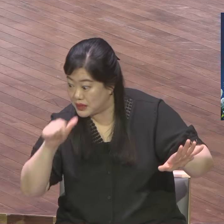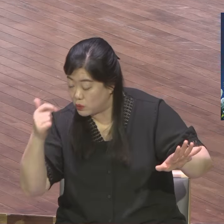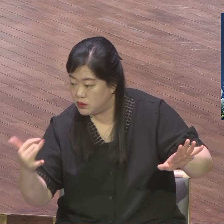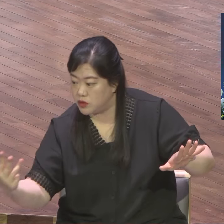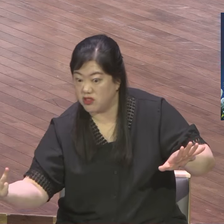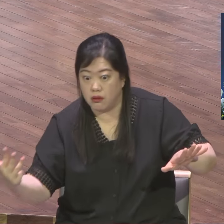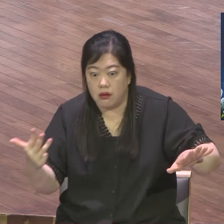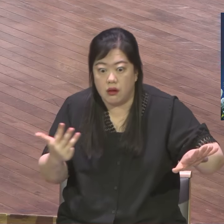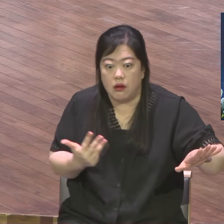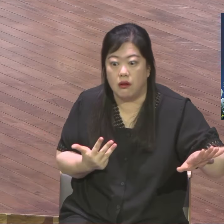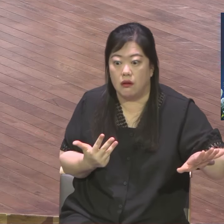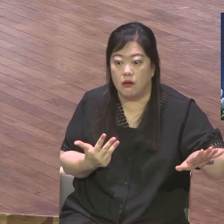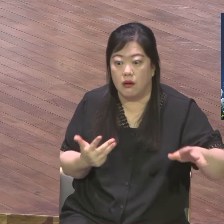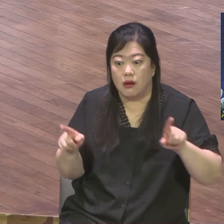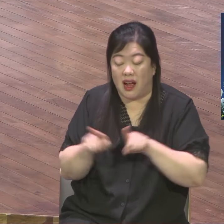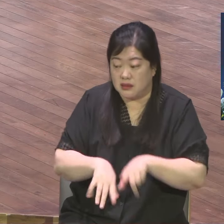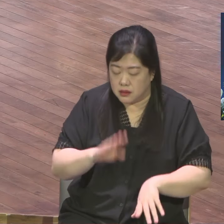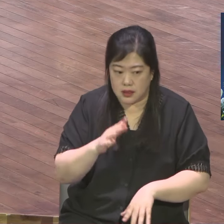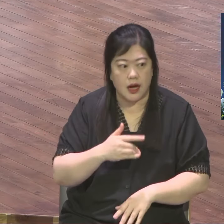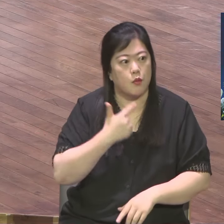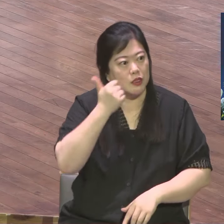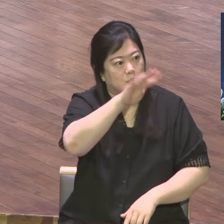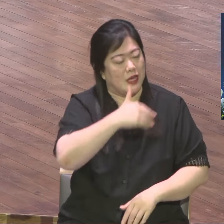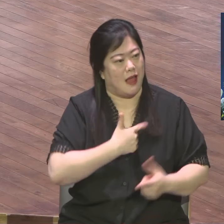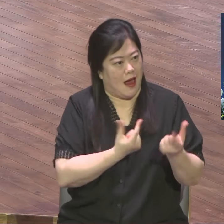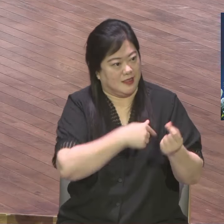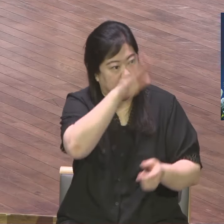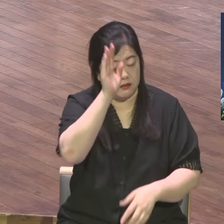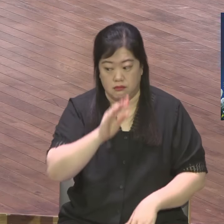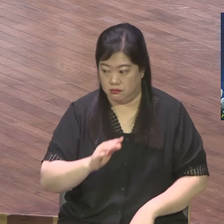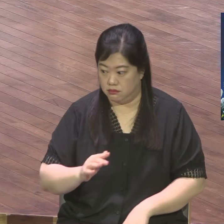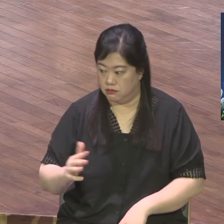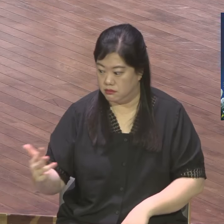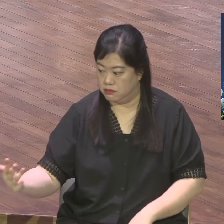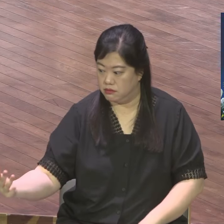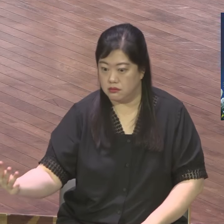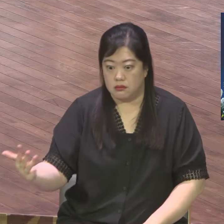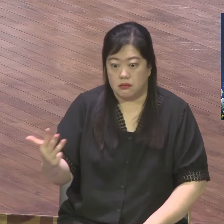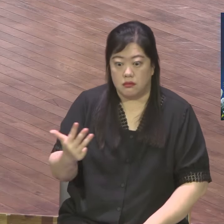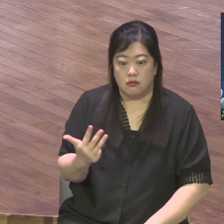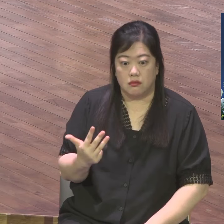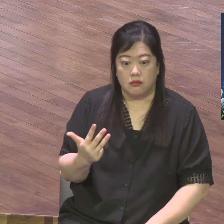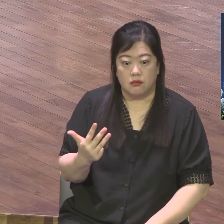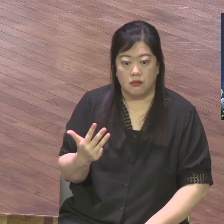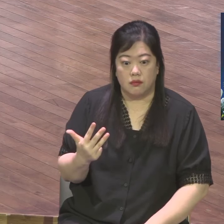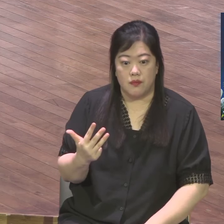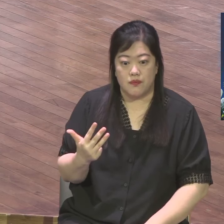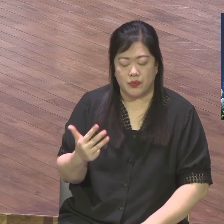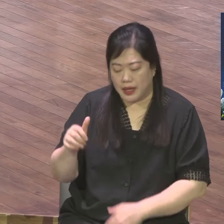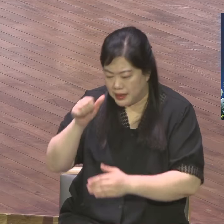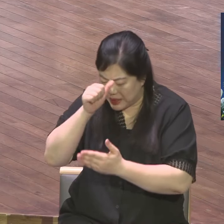올라왔더라고. 장로님 두 분하고 권사님들하고 이렇게 장로님 세 분이더라. 세 분. 장로님이 세 분이고